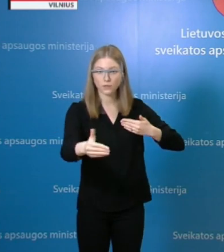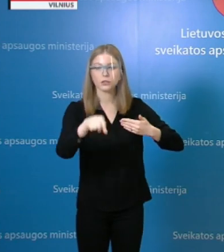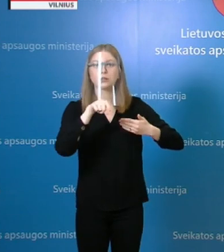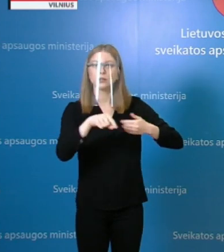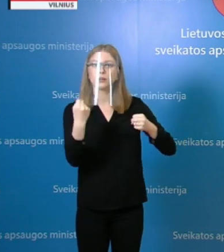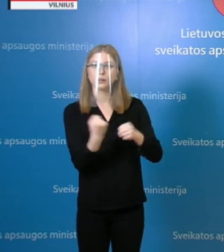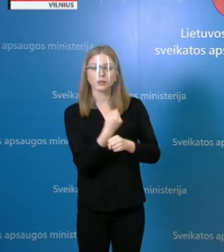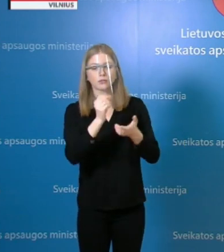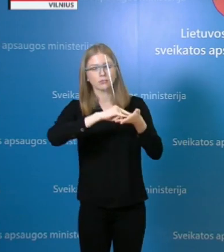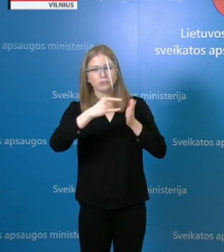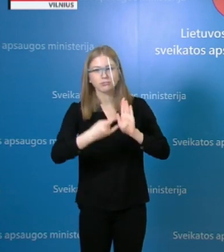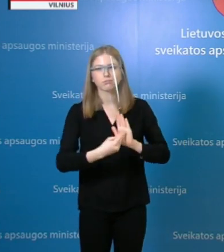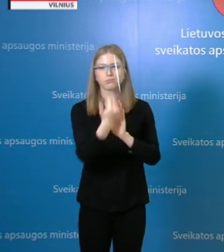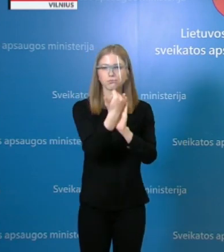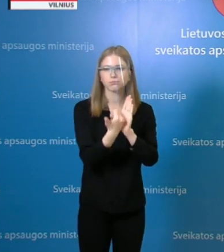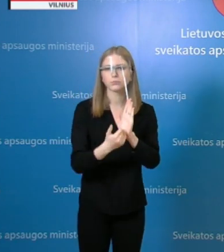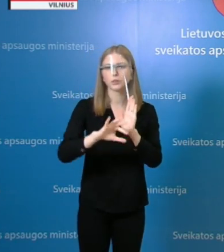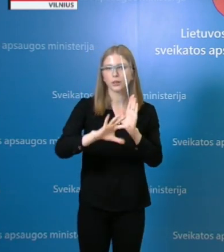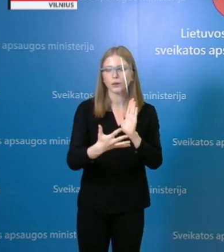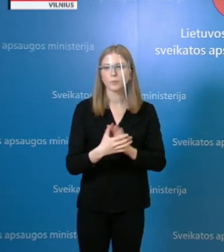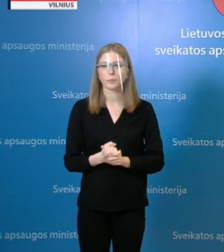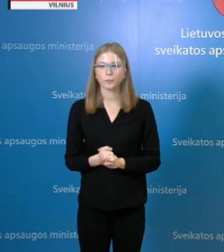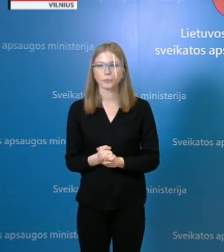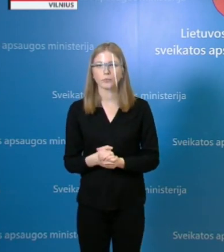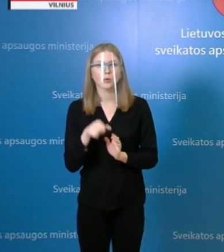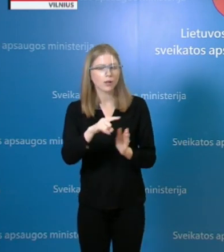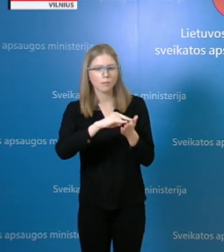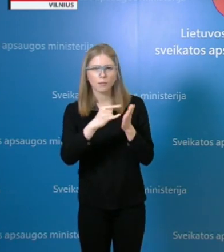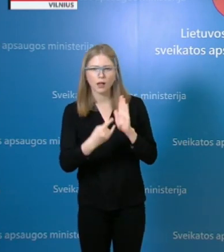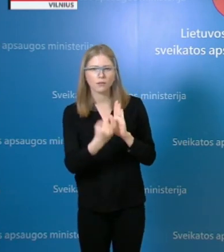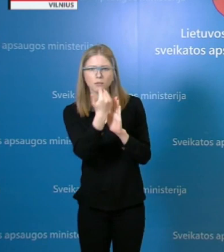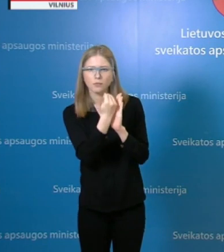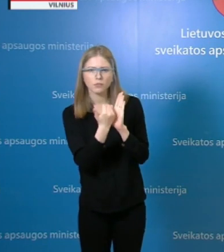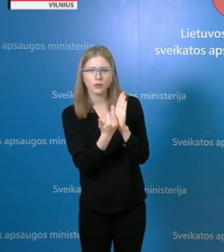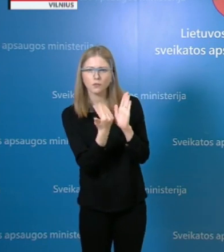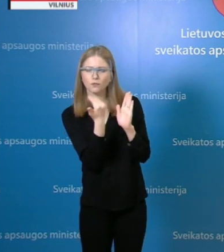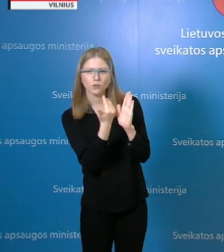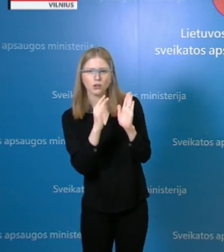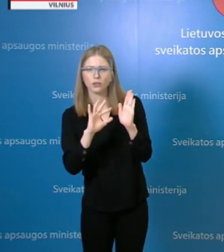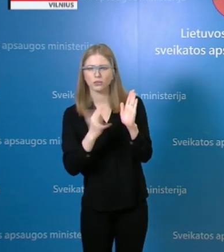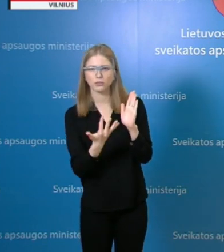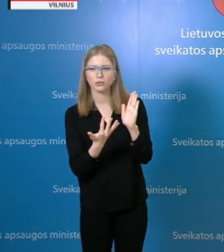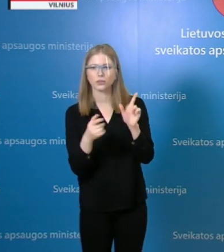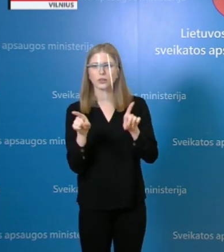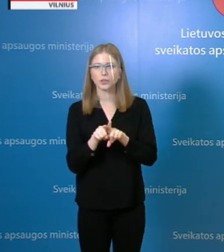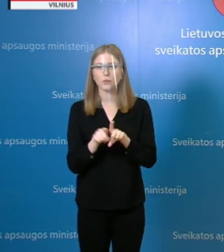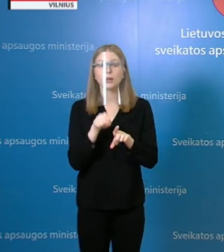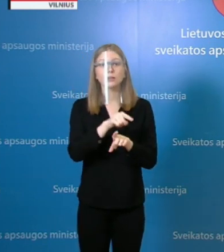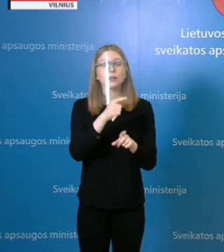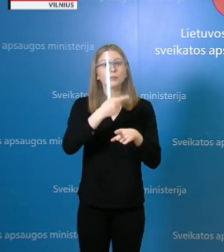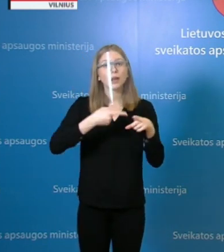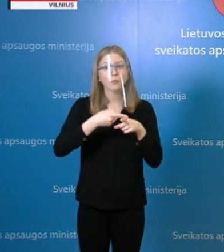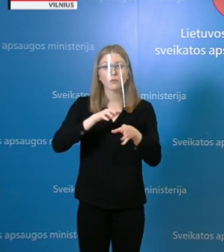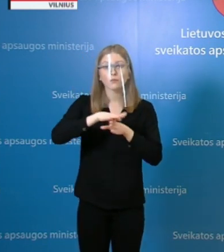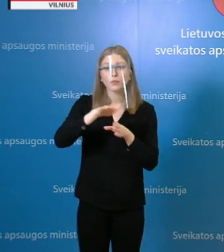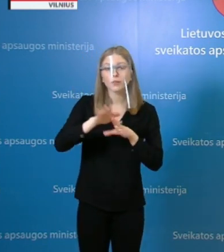kilusiomis psichologinėmis problemomis. Kas tame plane numatyta, kokios konkrečios priemonės, kaip jis bus įgyvendinamas ir kiek